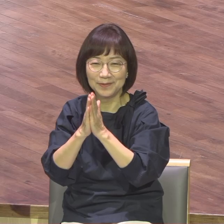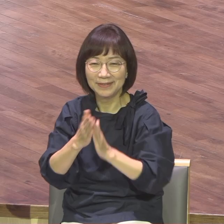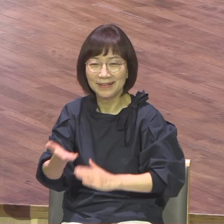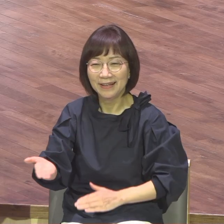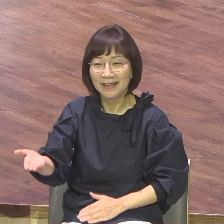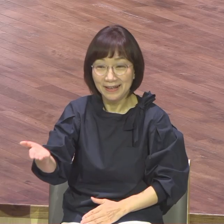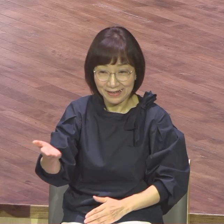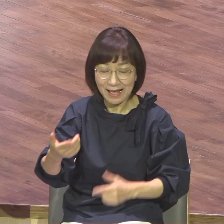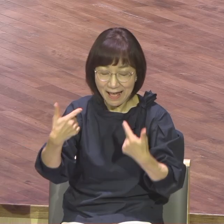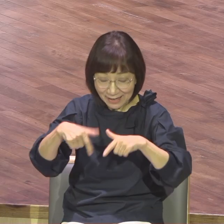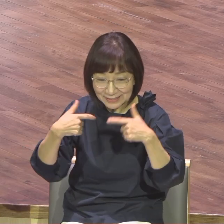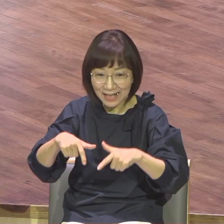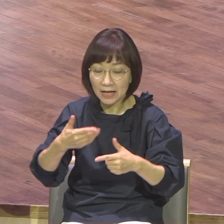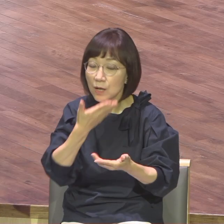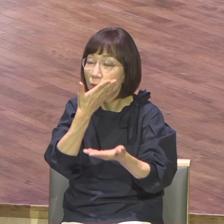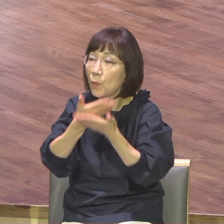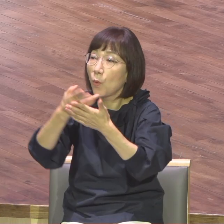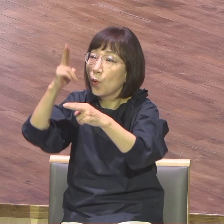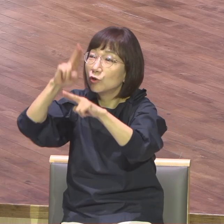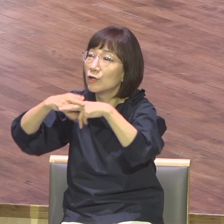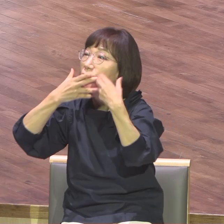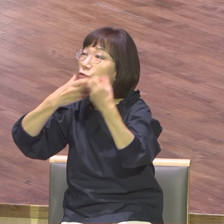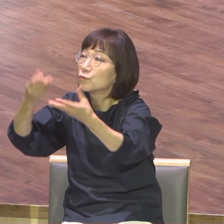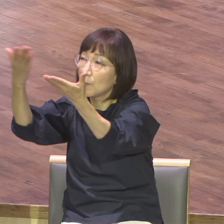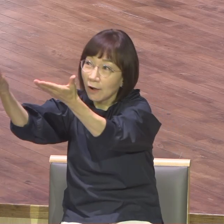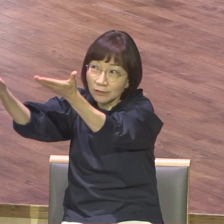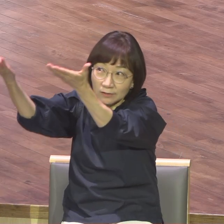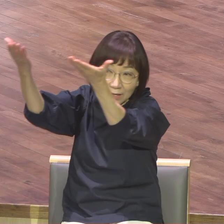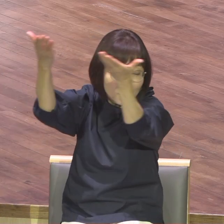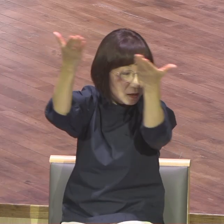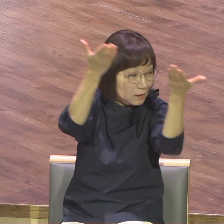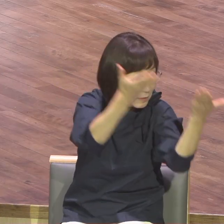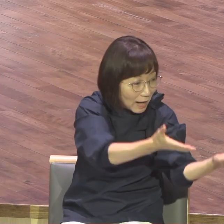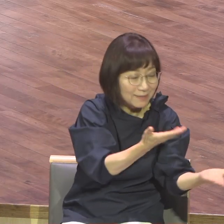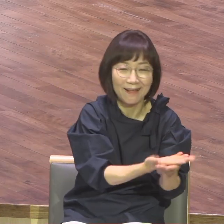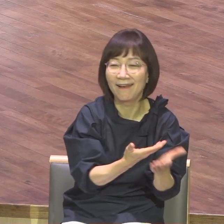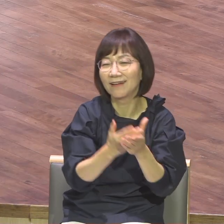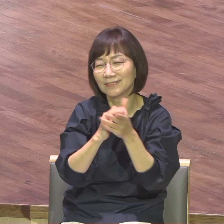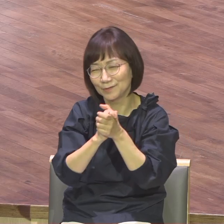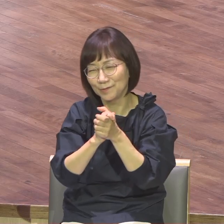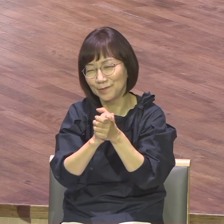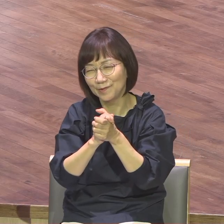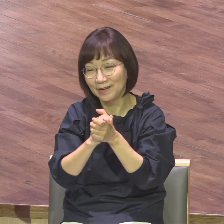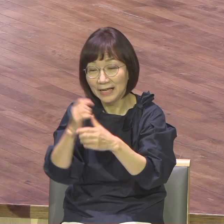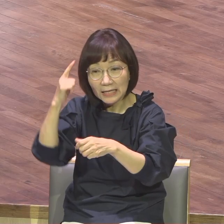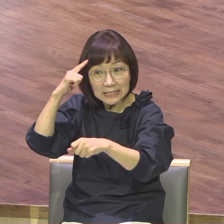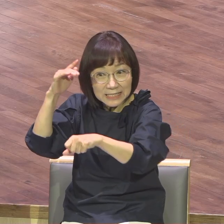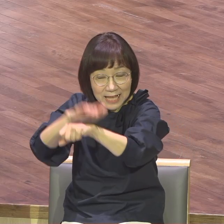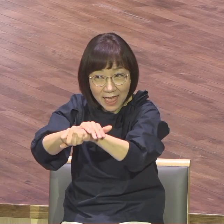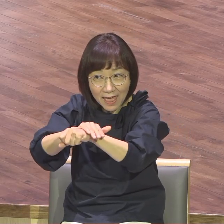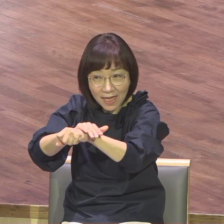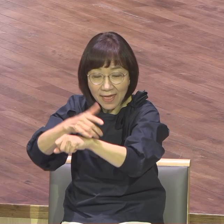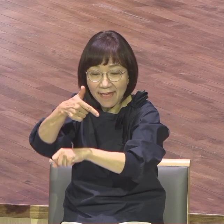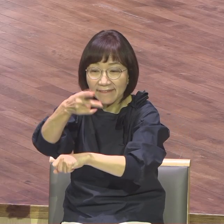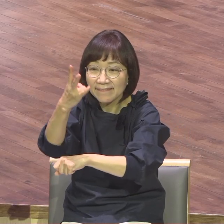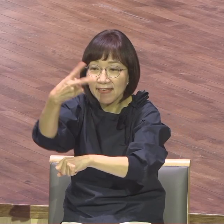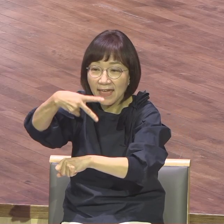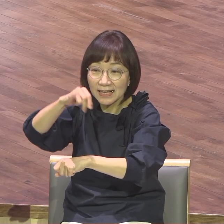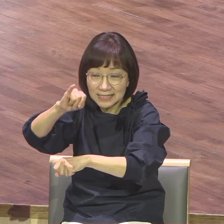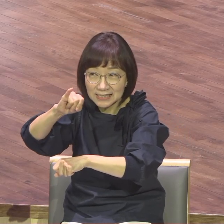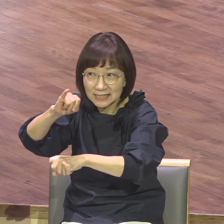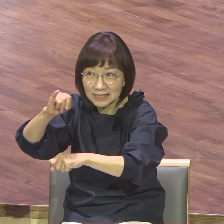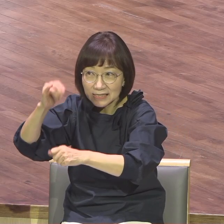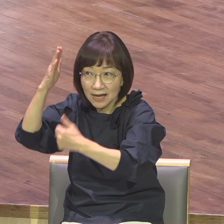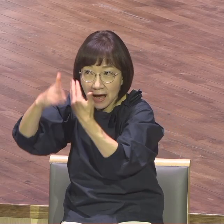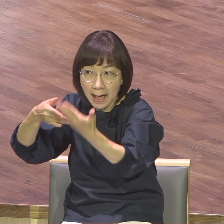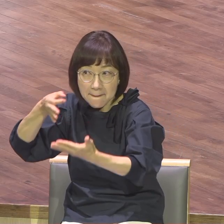체험하도록 기도했다. 우선적으로 하나님께서 에베소 교회 성도들에게 지혜와 계시의 영을 주사